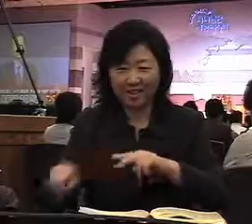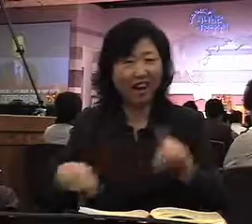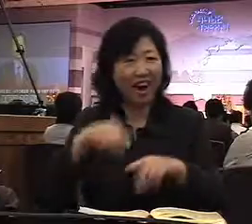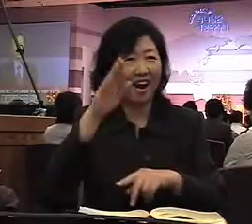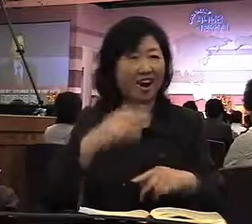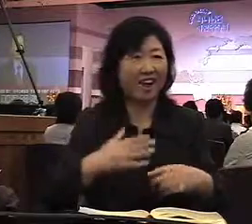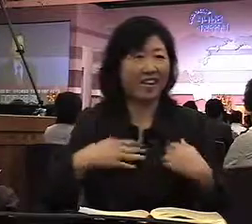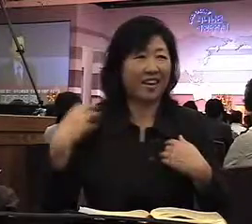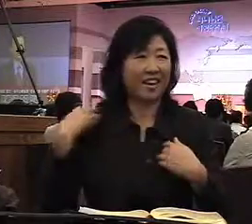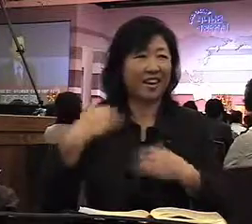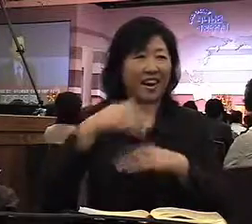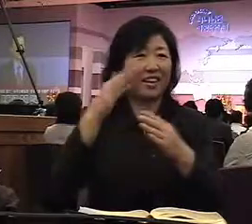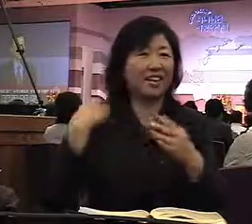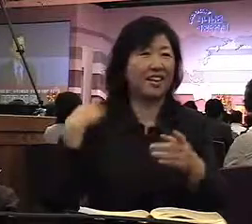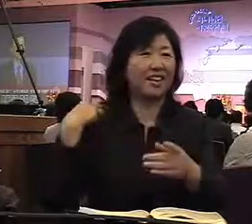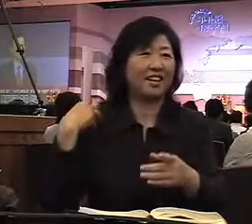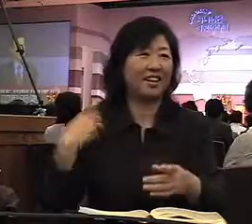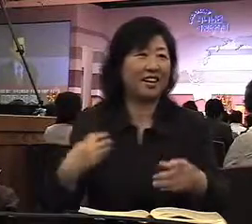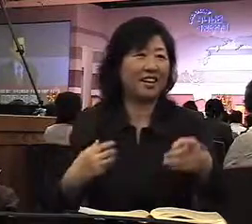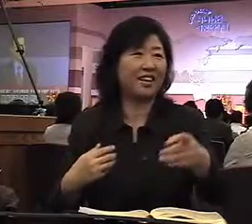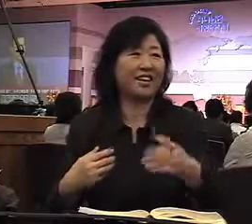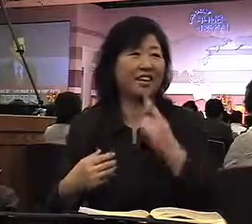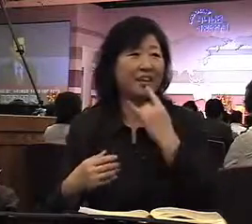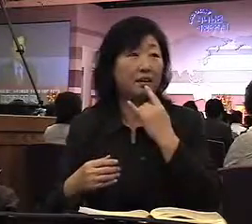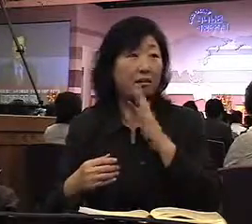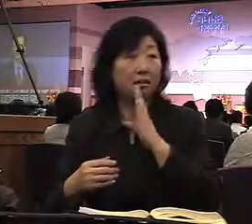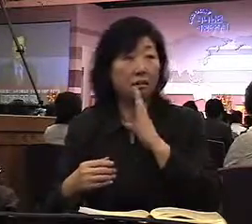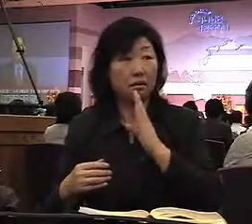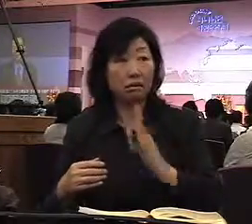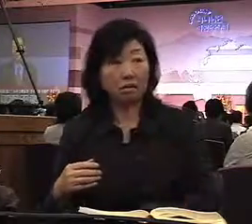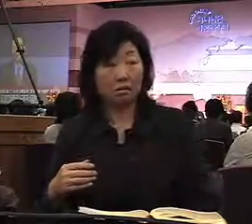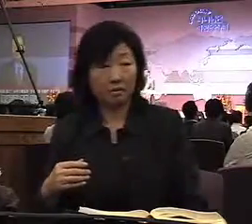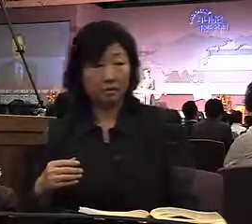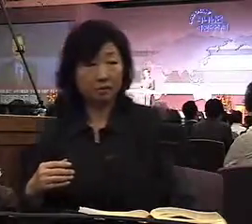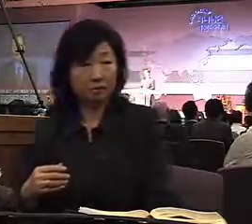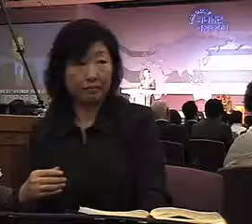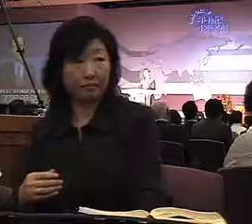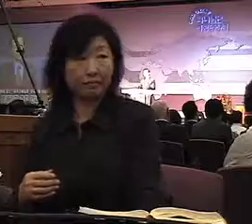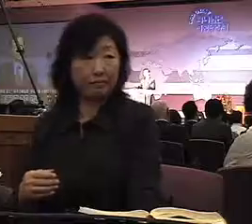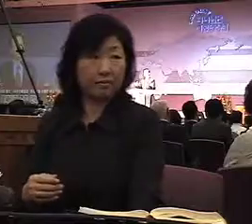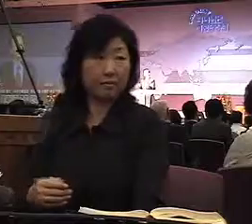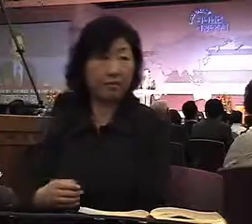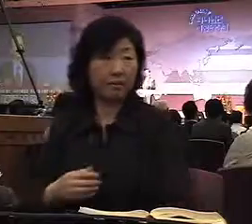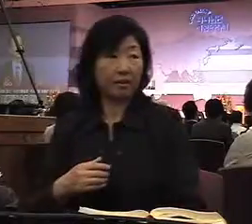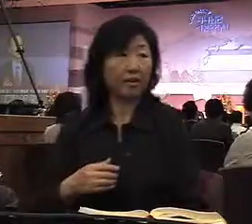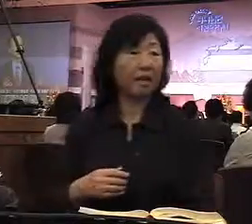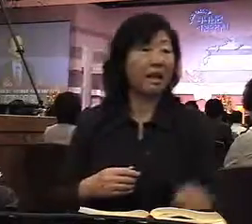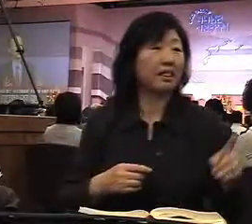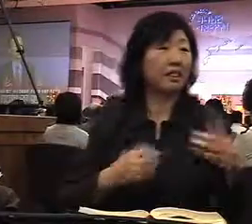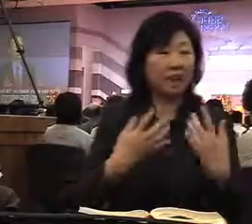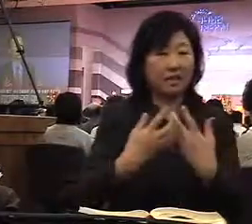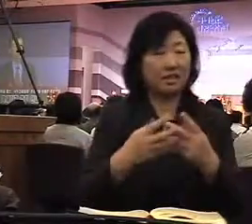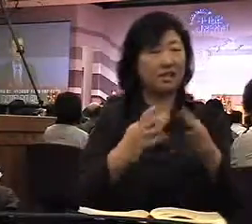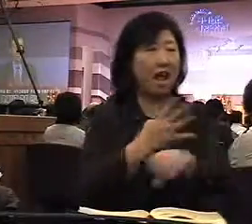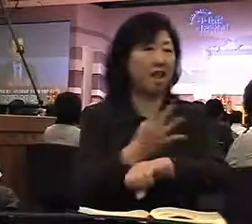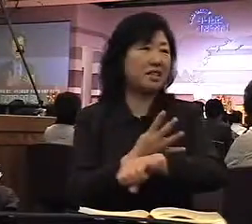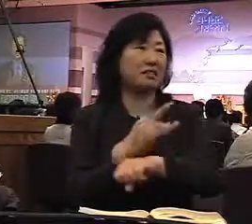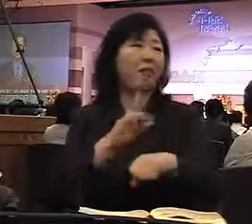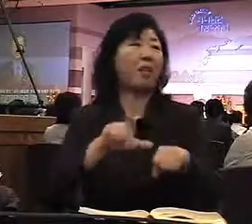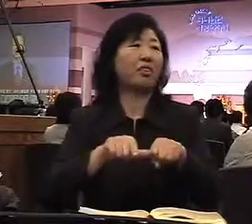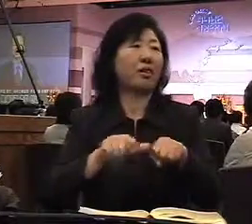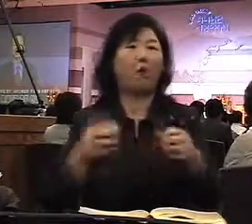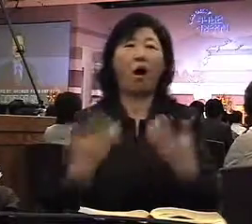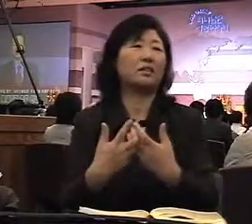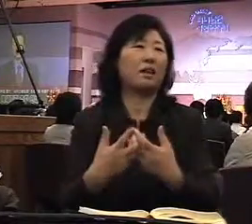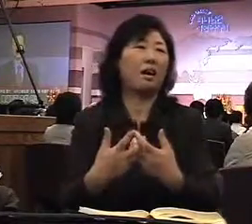이 사우스베일도에 주차해 주시면은 우리 새로운 성도님들 좀 아이들과 함께 오는 성도님들을 위하여서 여러분들이